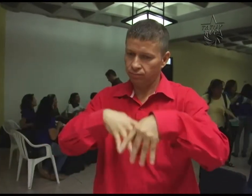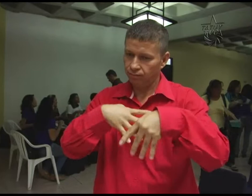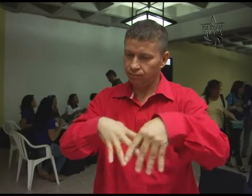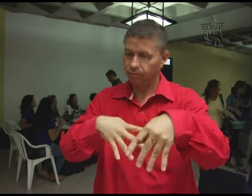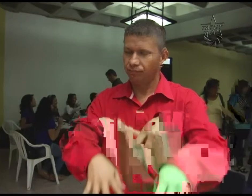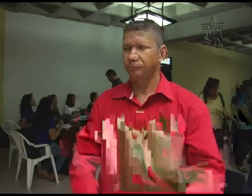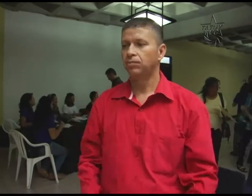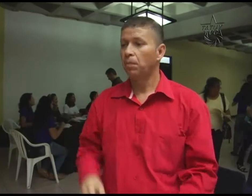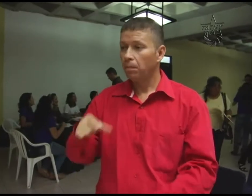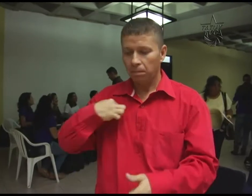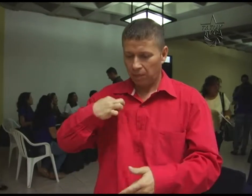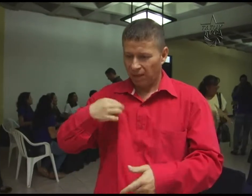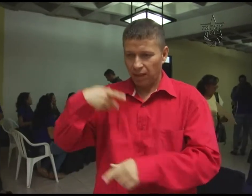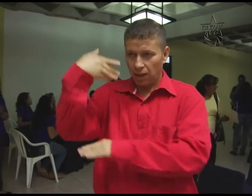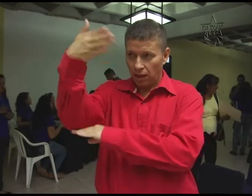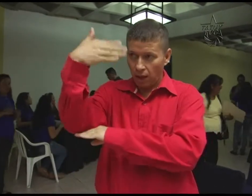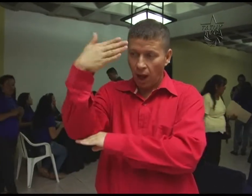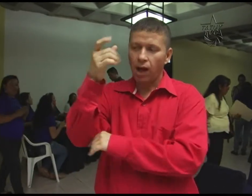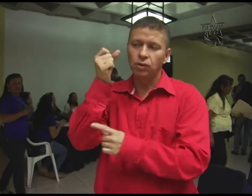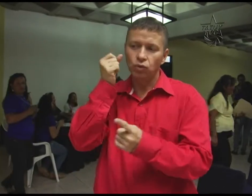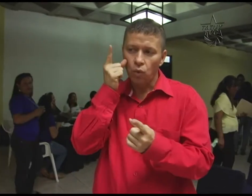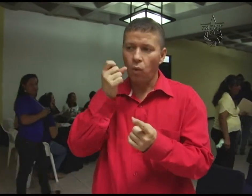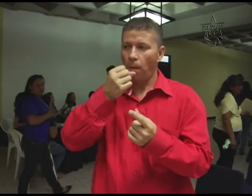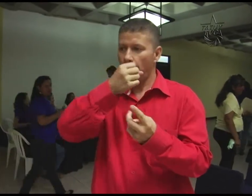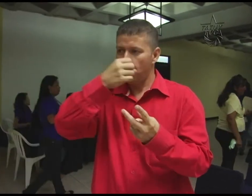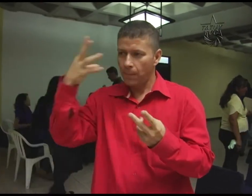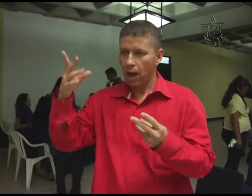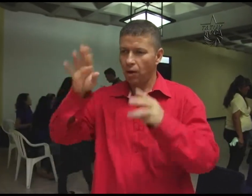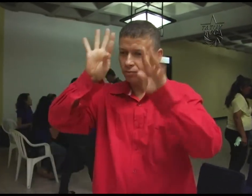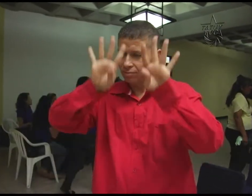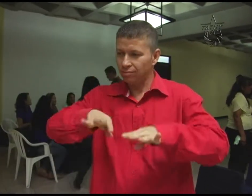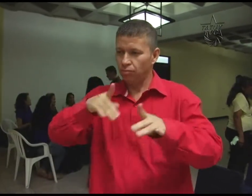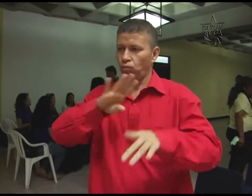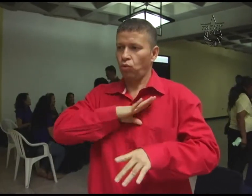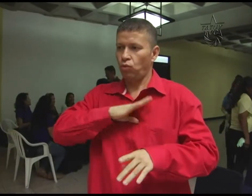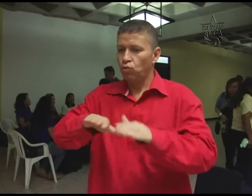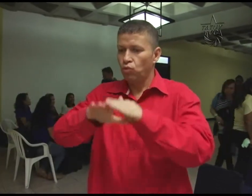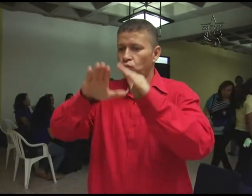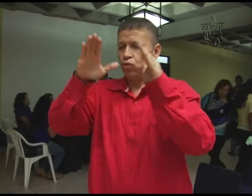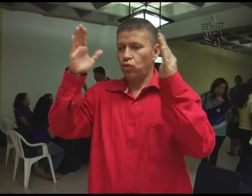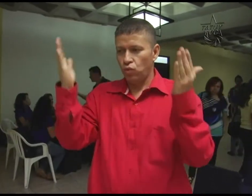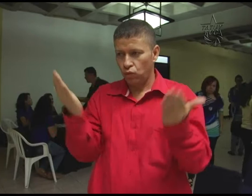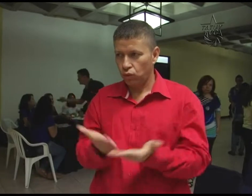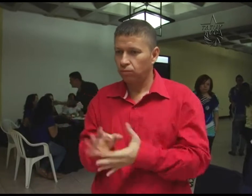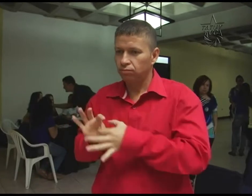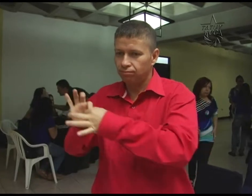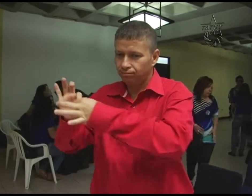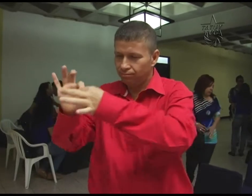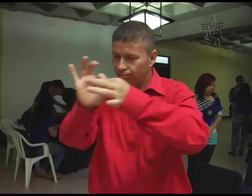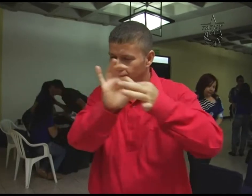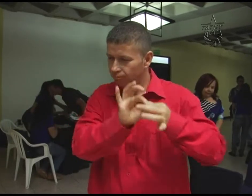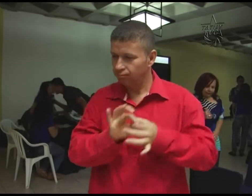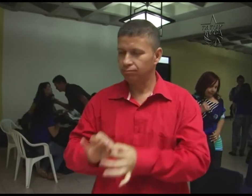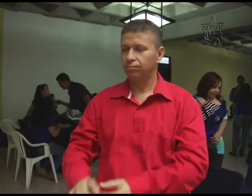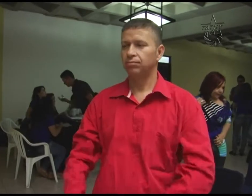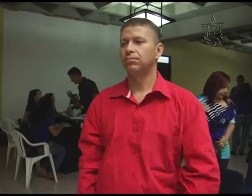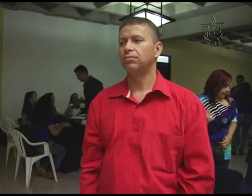floral, y luego regresaremos hasta el centro cultural, donde mostraremos y marcharemos con nuestra bandera